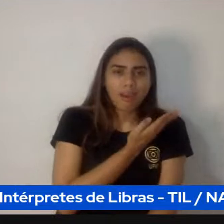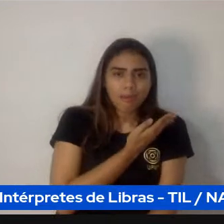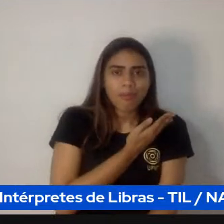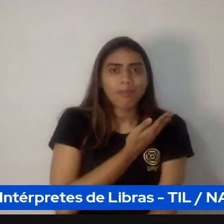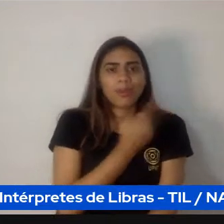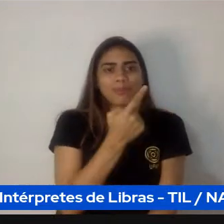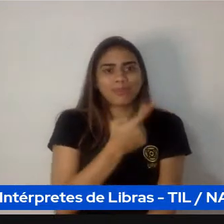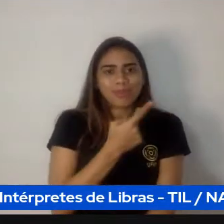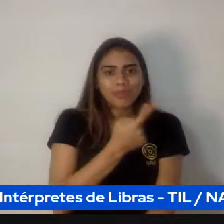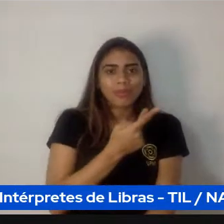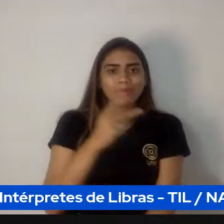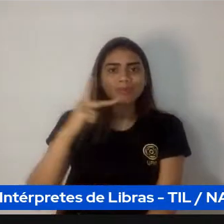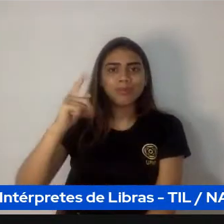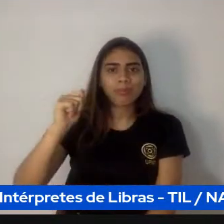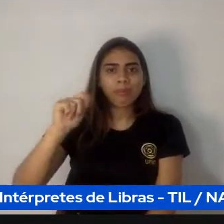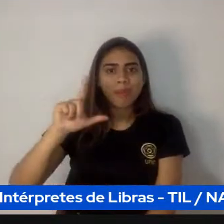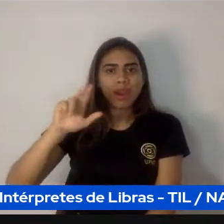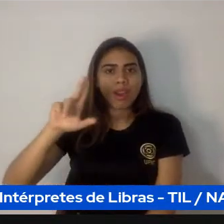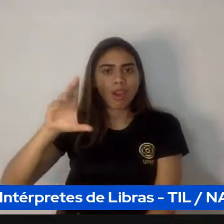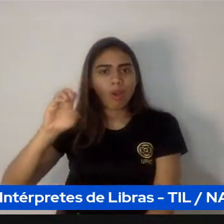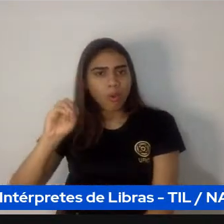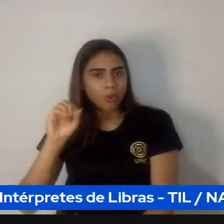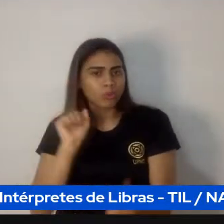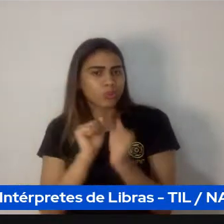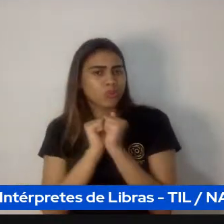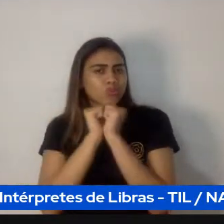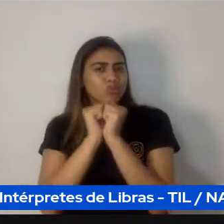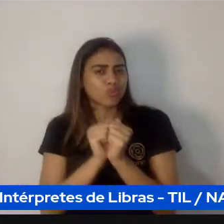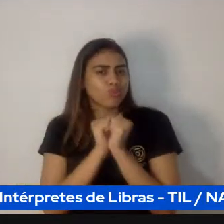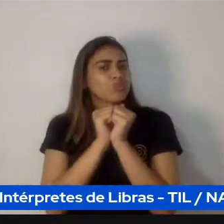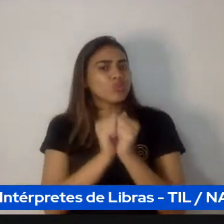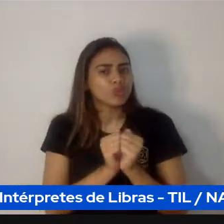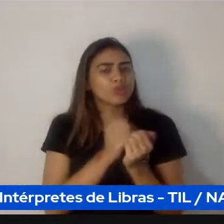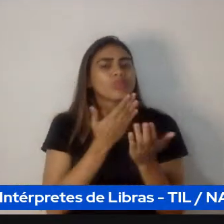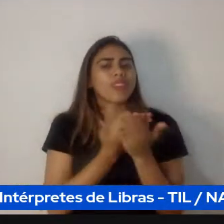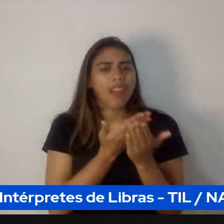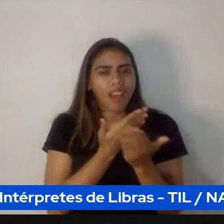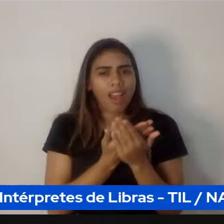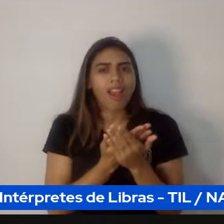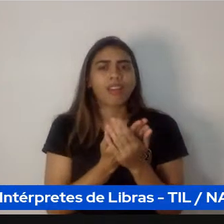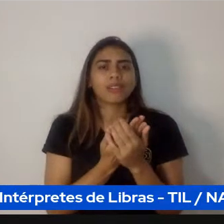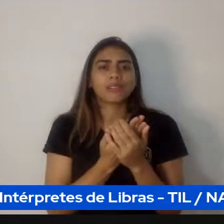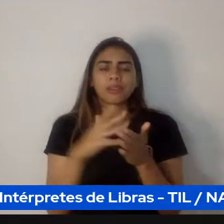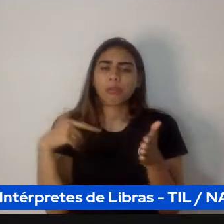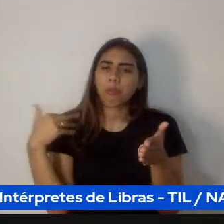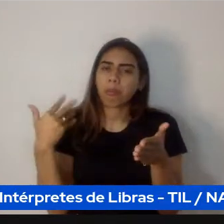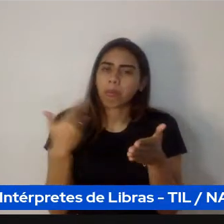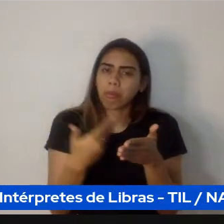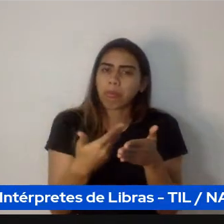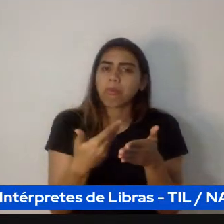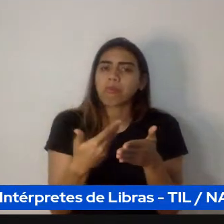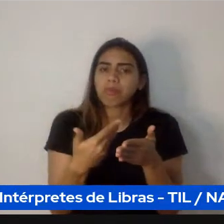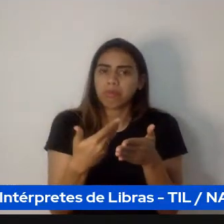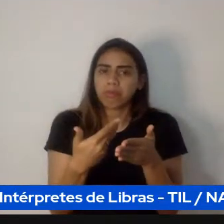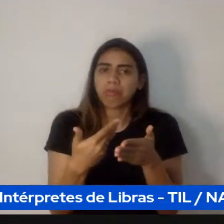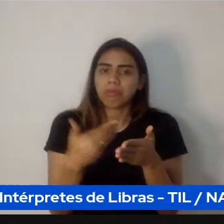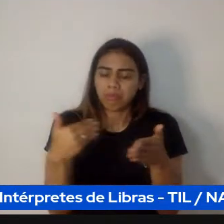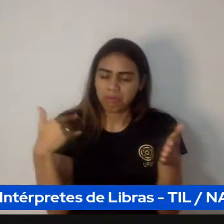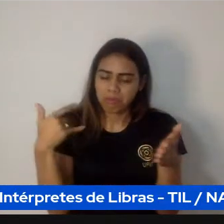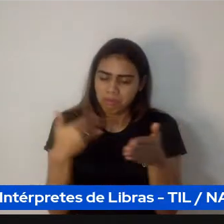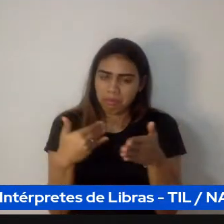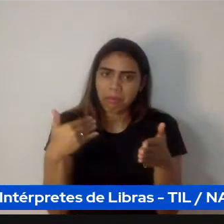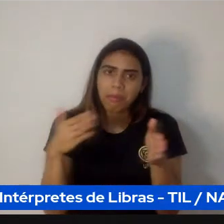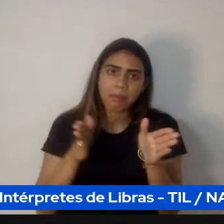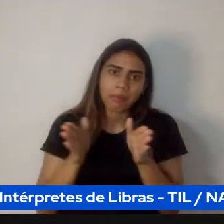junto nas aulas e tal, foi muito bom, foi muito significativo para mim. Agradeço muito, de verdade.